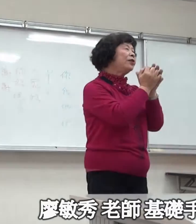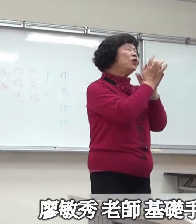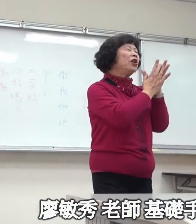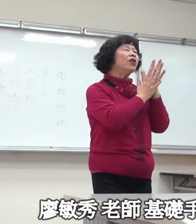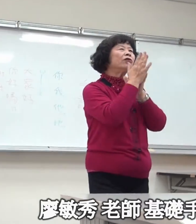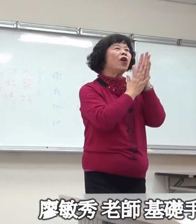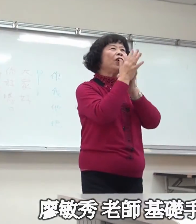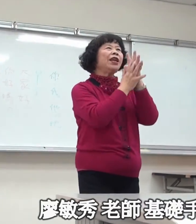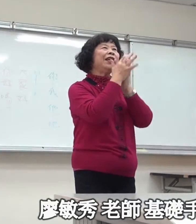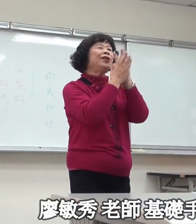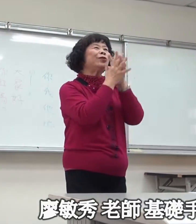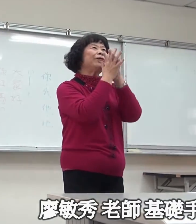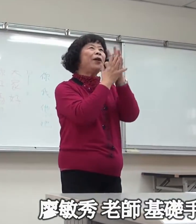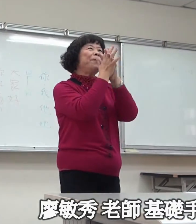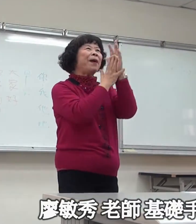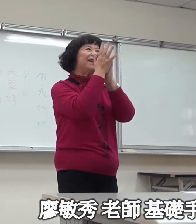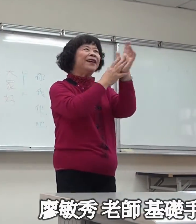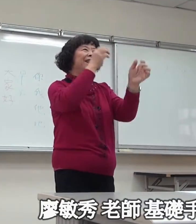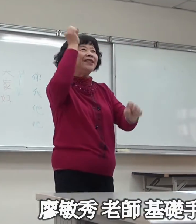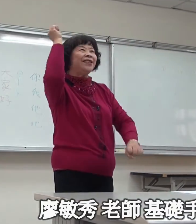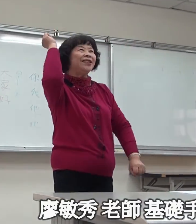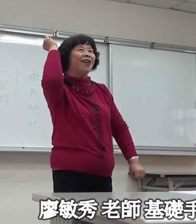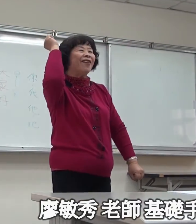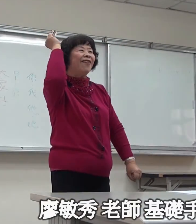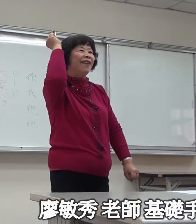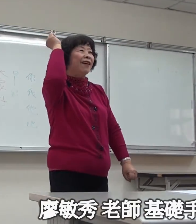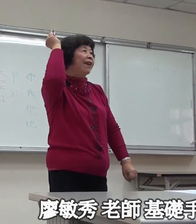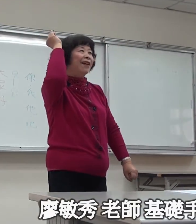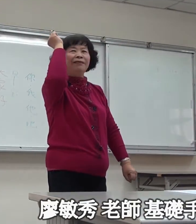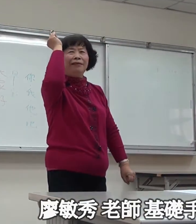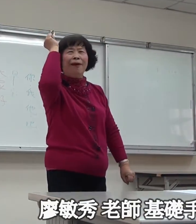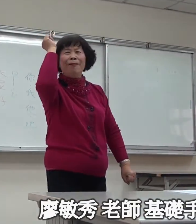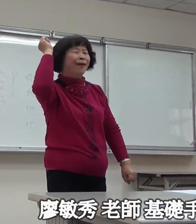回去有从一数到一百的人极少。